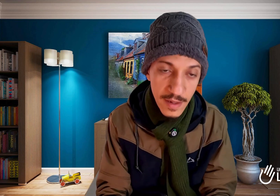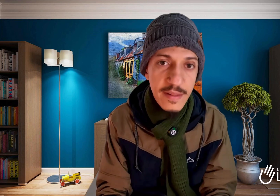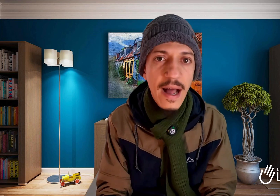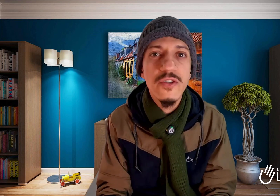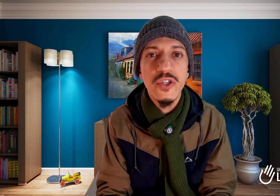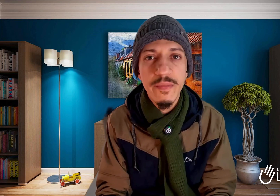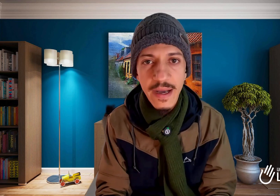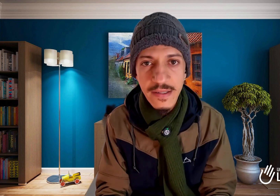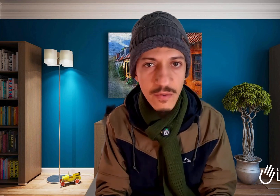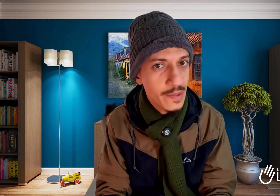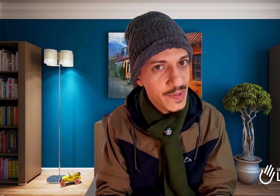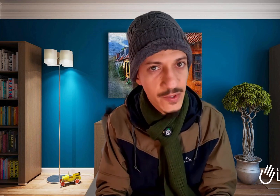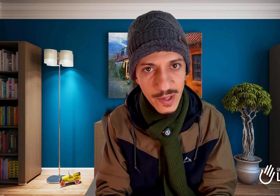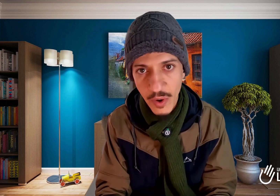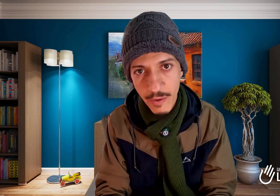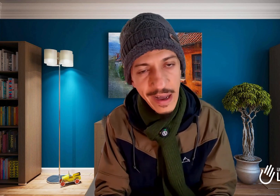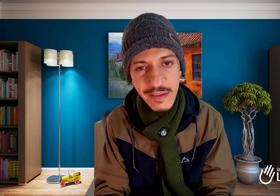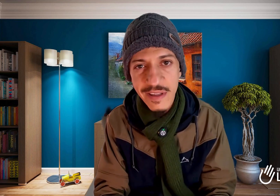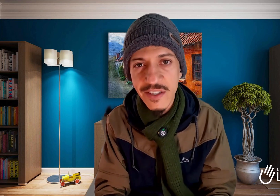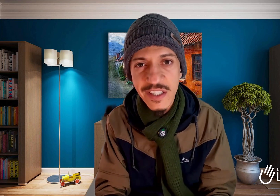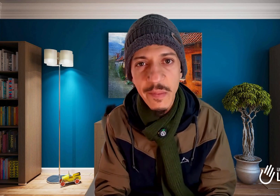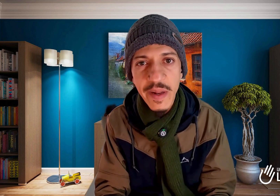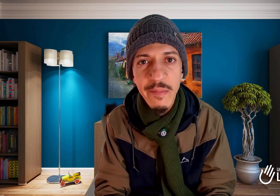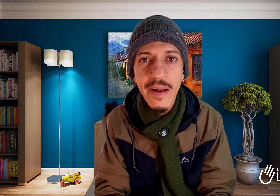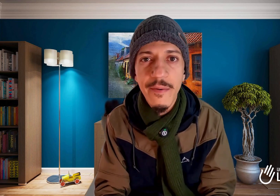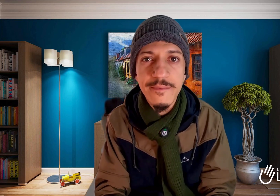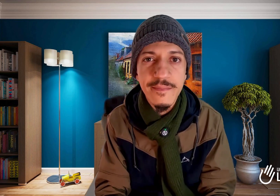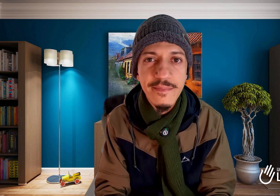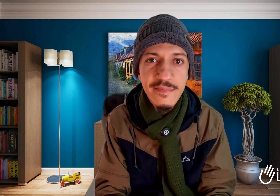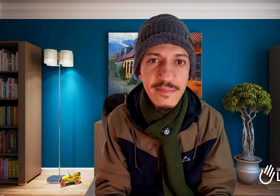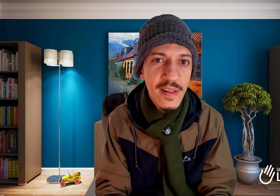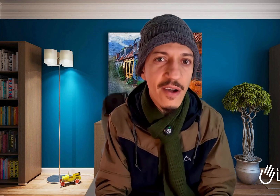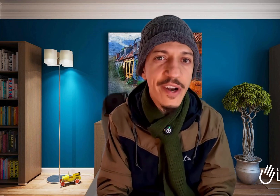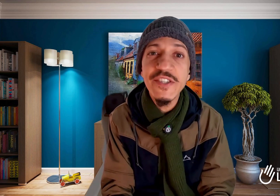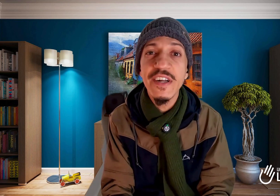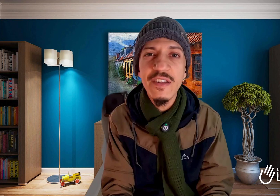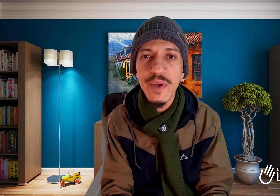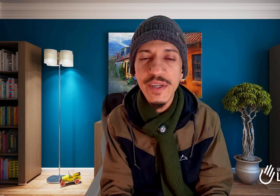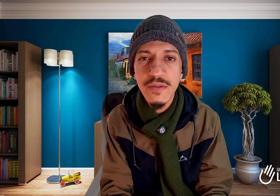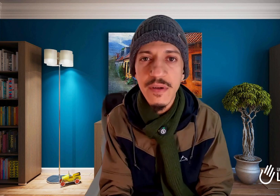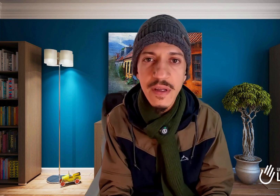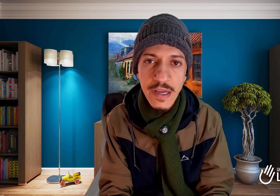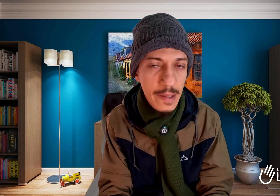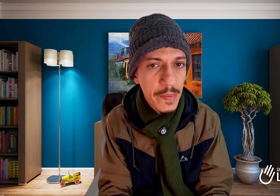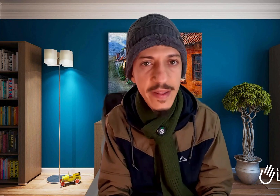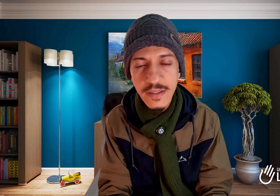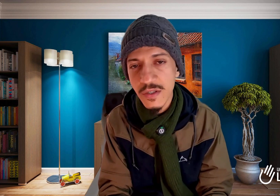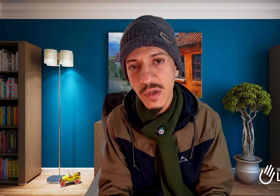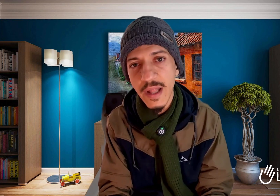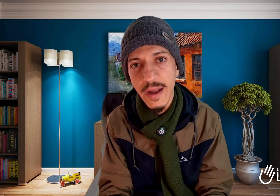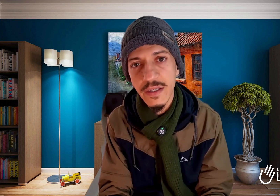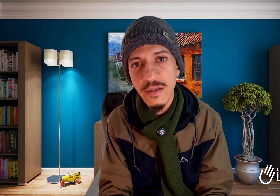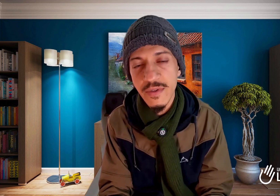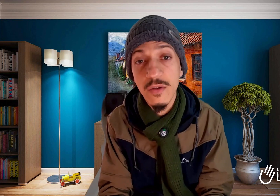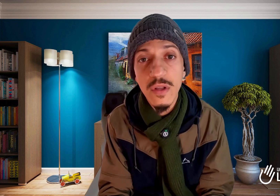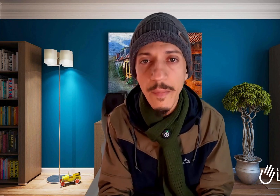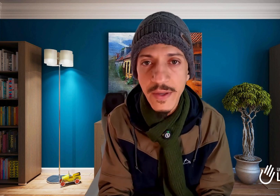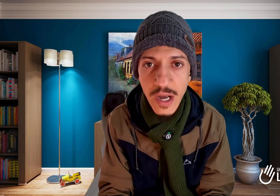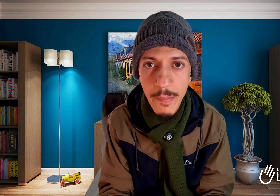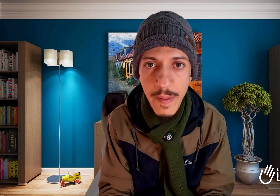Tarde demais é quando a pessoa já morreu, aí não tem jeito de aprender mais não. Agora, tirando isso, independente da sua idade, você é totalmente capaz de